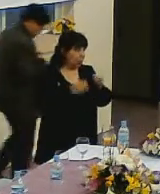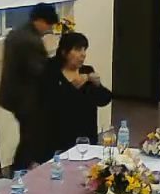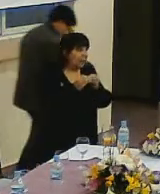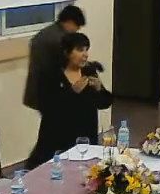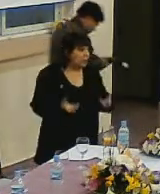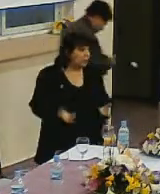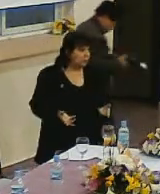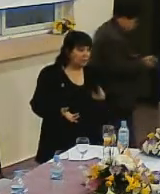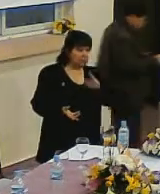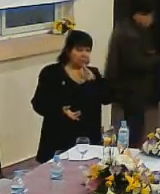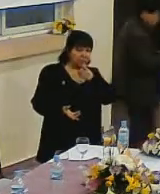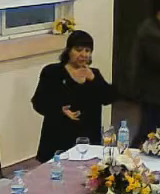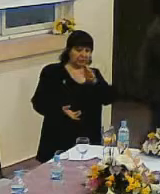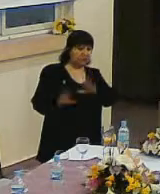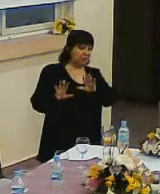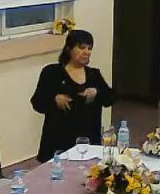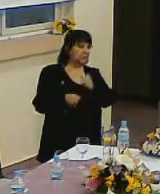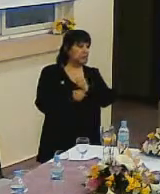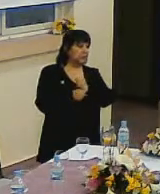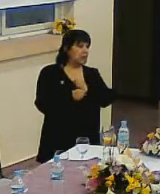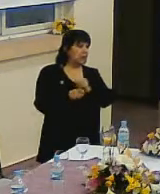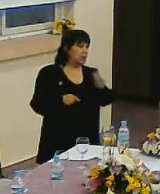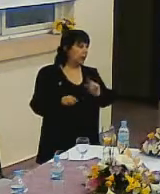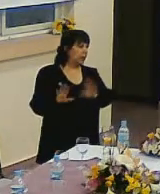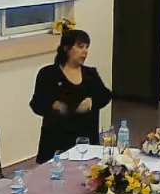pero es tan importante.